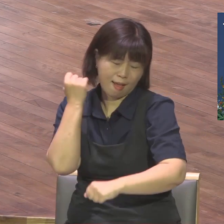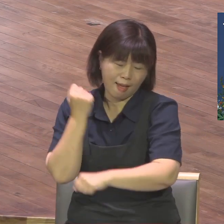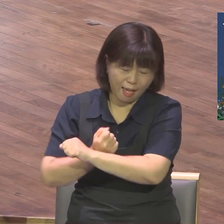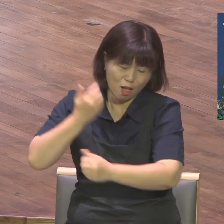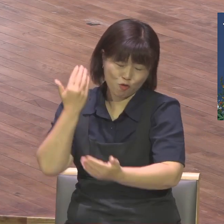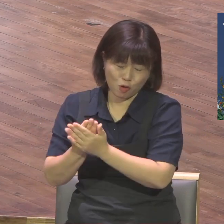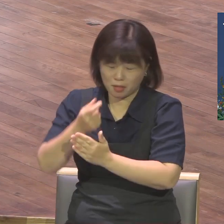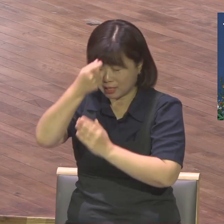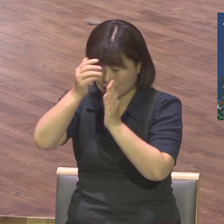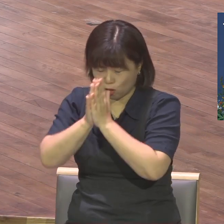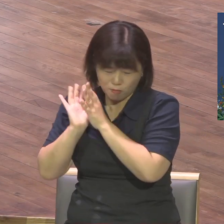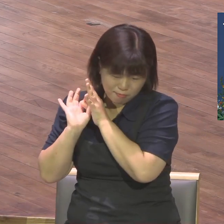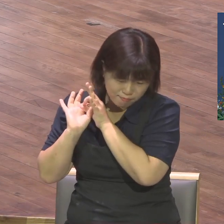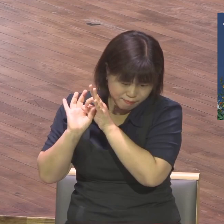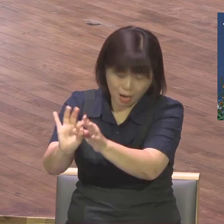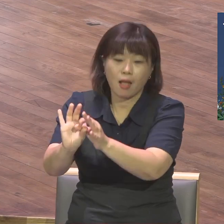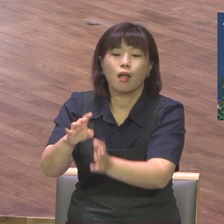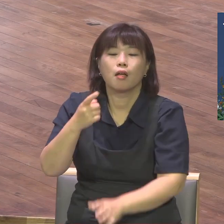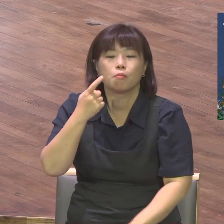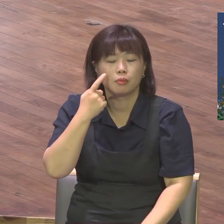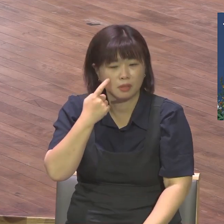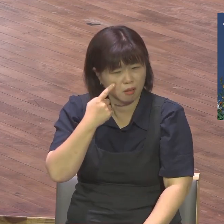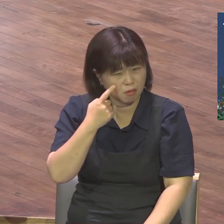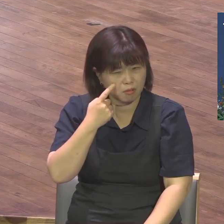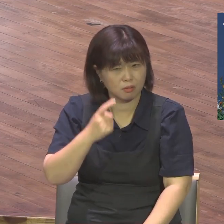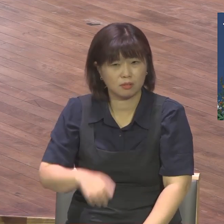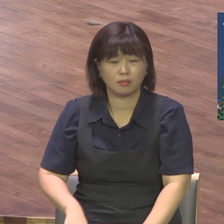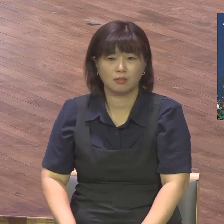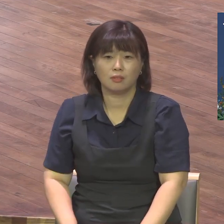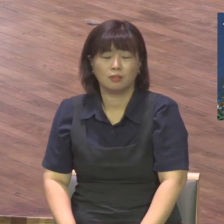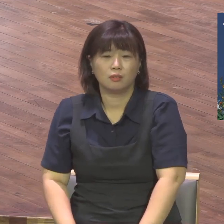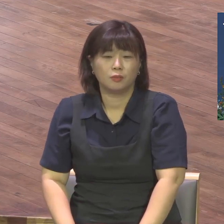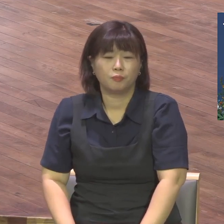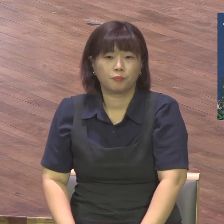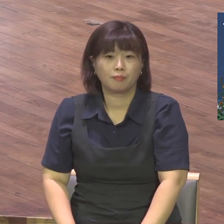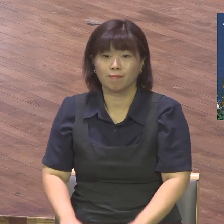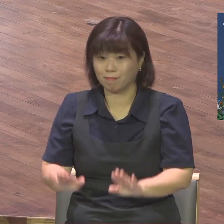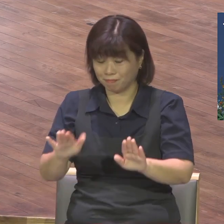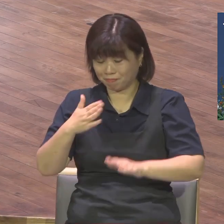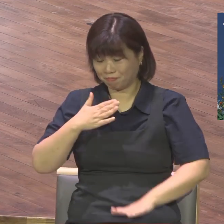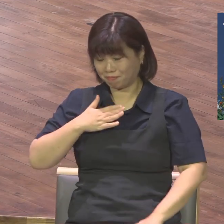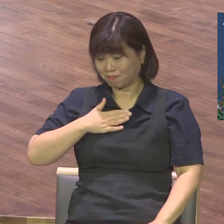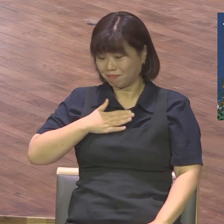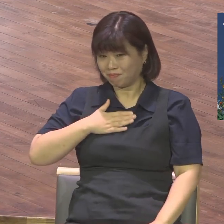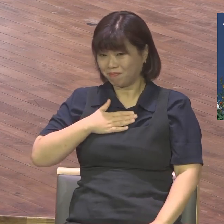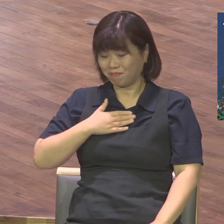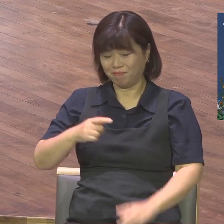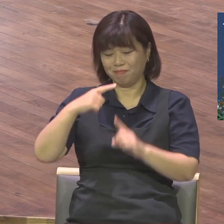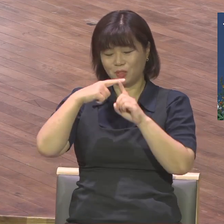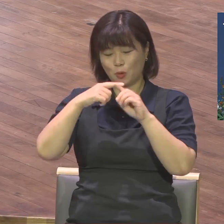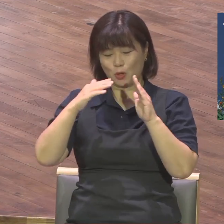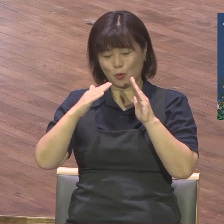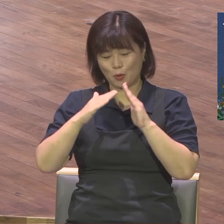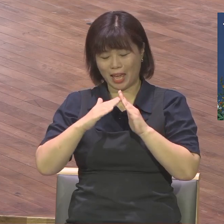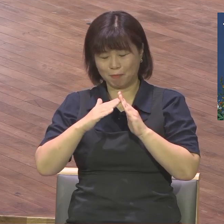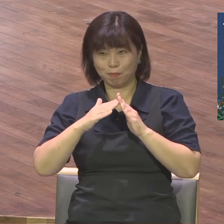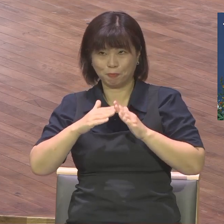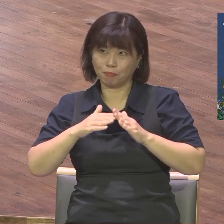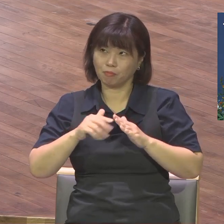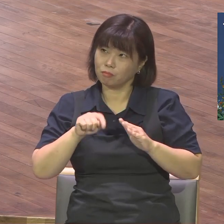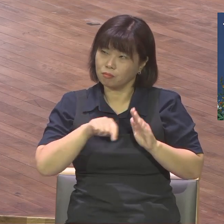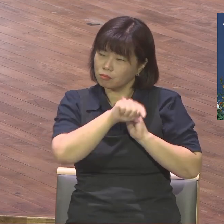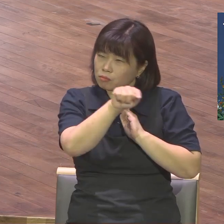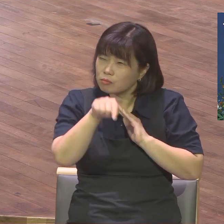확 달라집니다. 제가 개척을 하면서 딱 교회가 이렇게 시스템이 갖춰진 게 2,000명 될 때입니다.